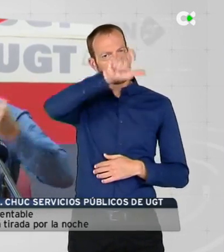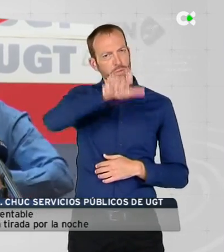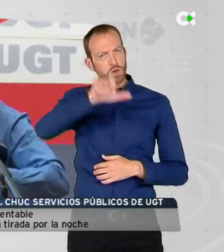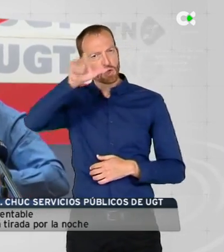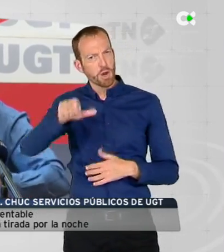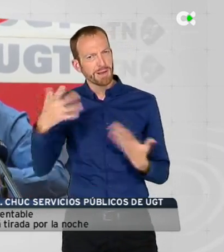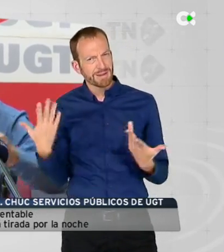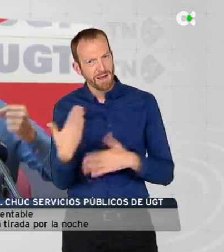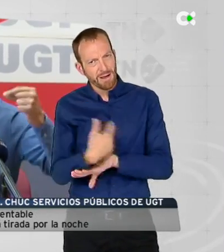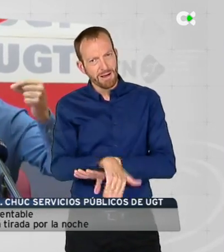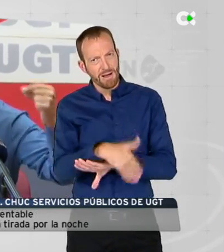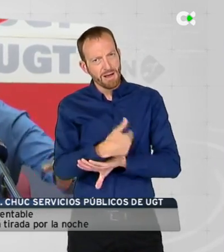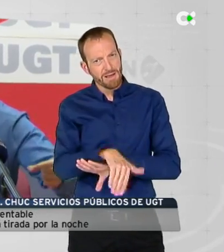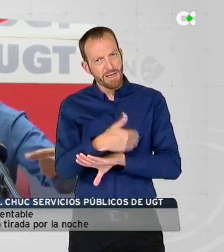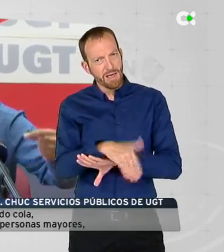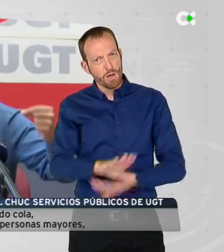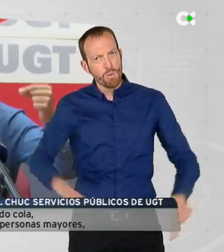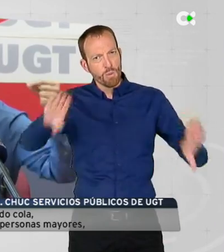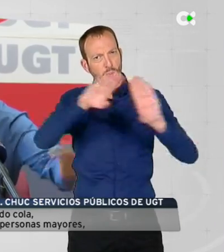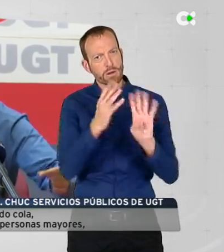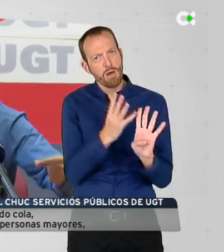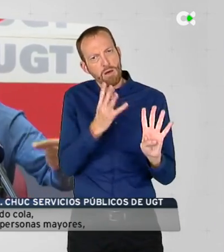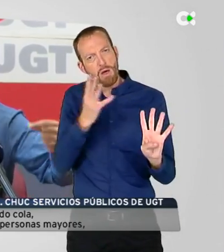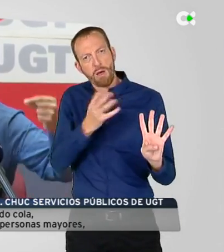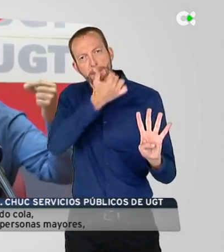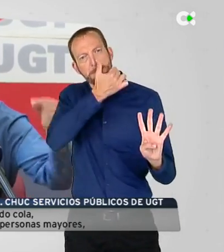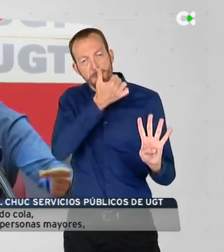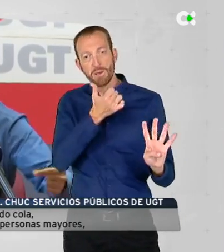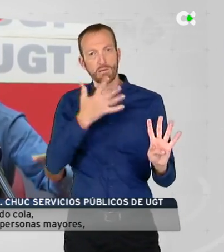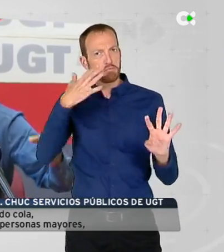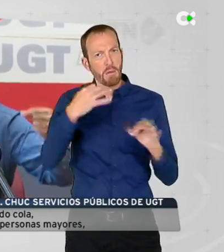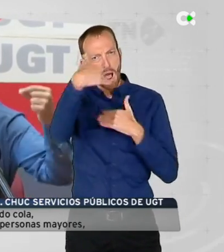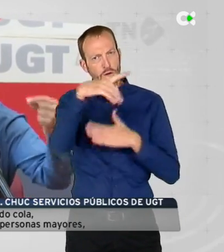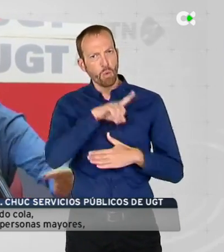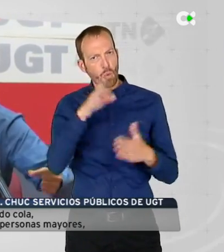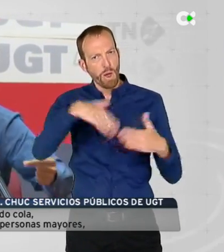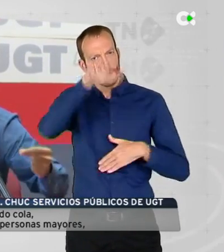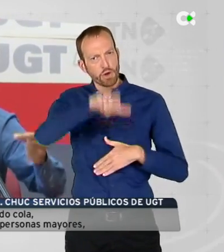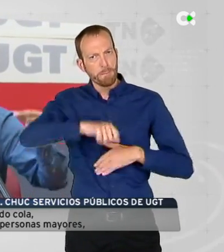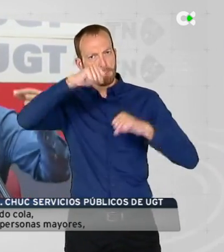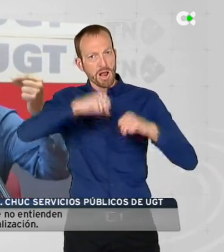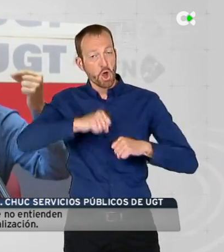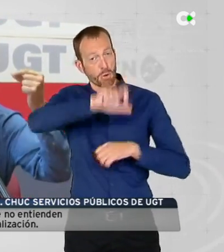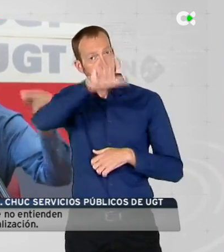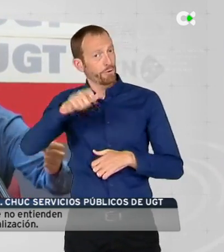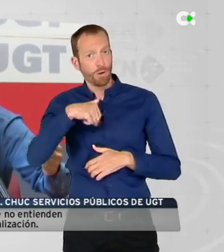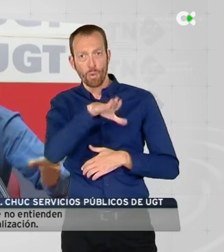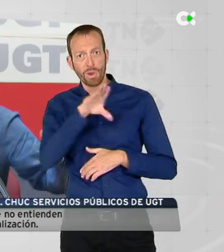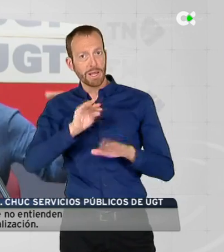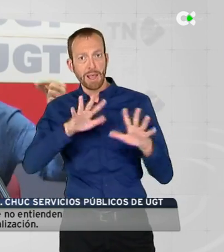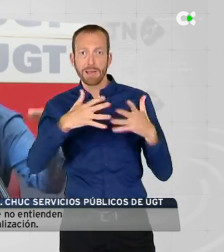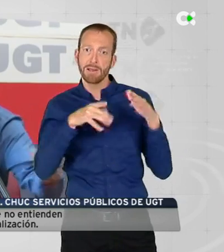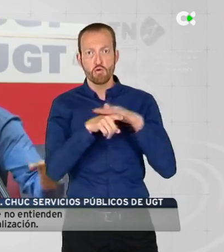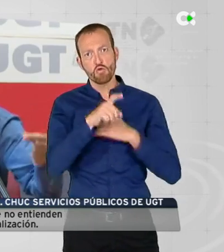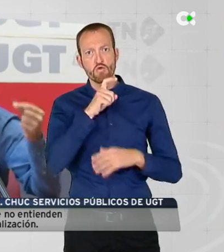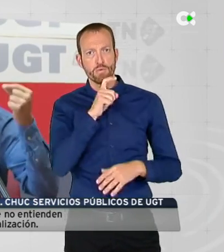tirada por la noche, haciendo cola, no se las atiende. Personas mayores, personas que no entienden la